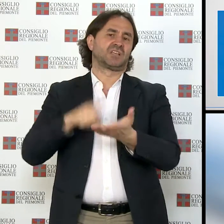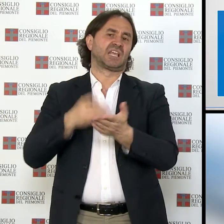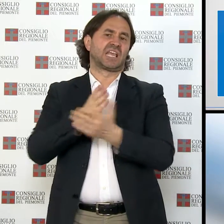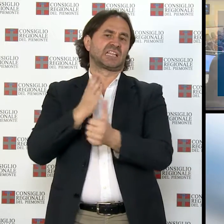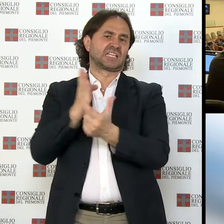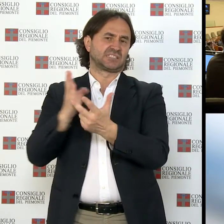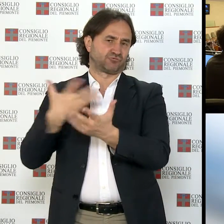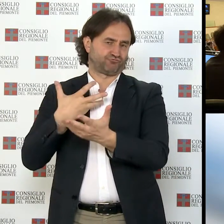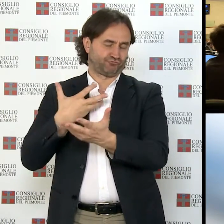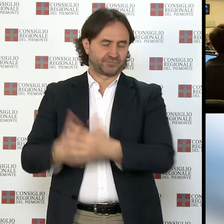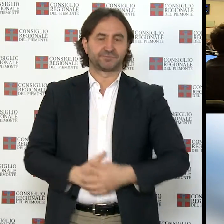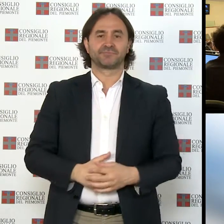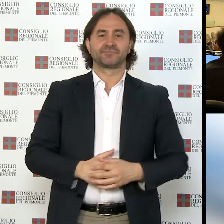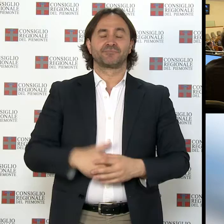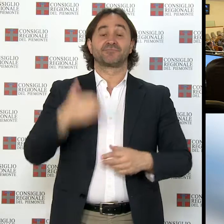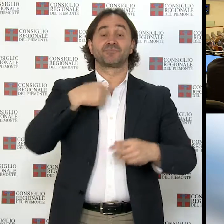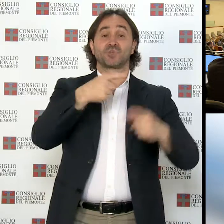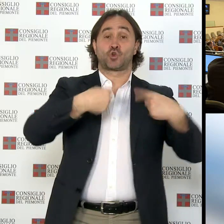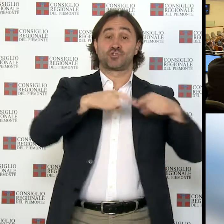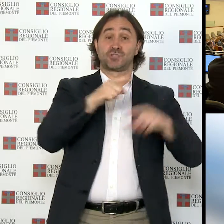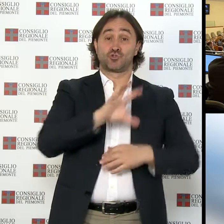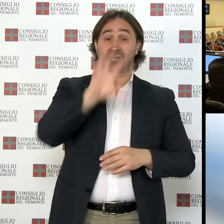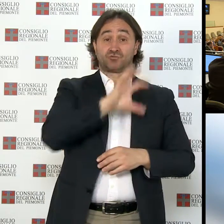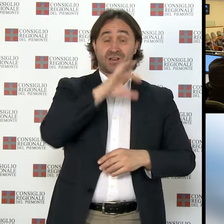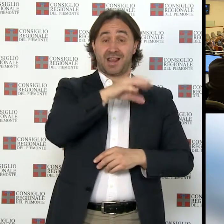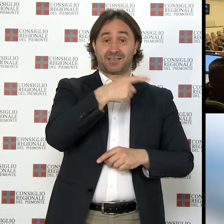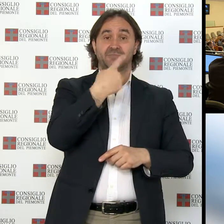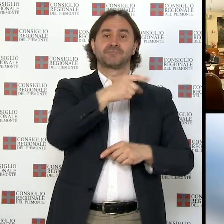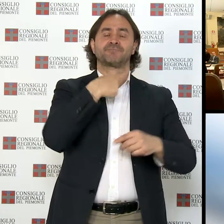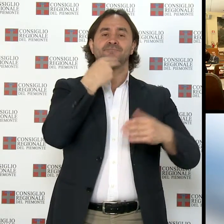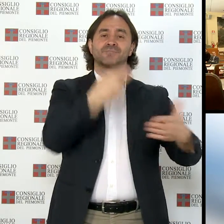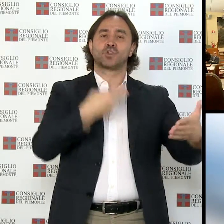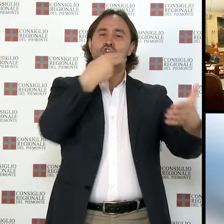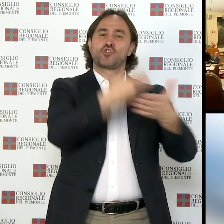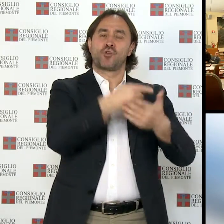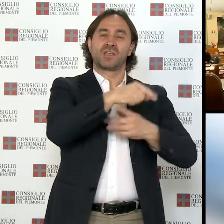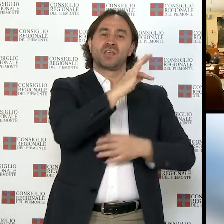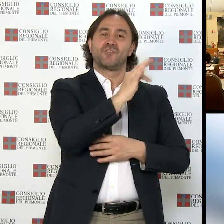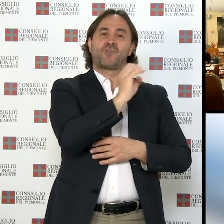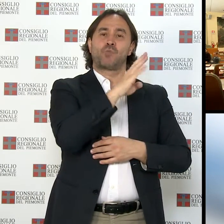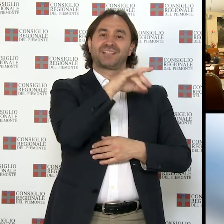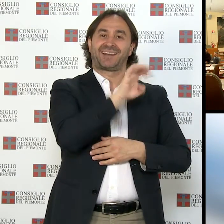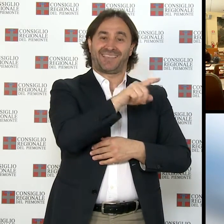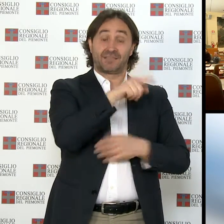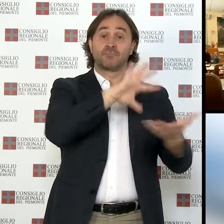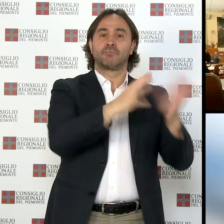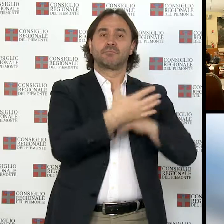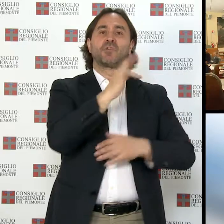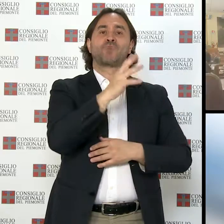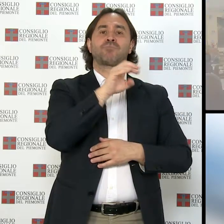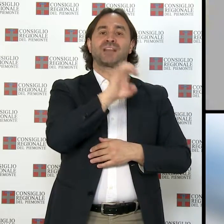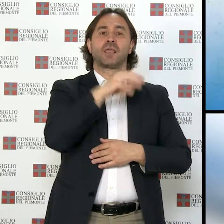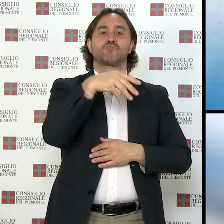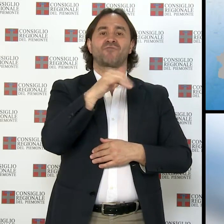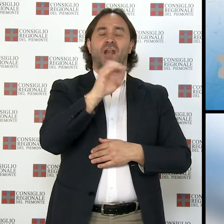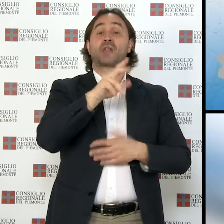copertina! Il Consiglio regionale ha approvato la modifica della denominazione del comune di Fubine in Fubine Monferrato. La